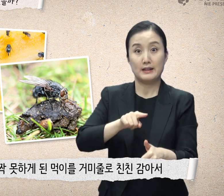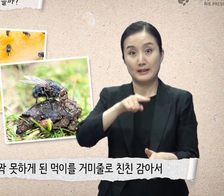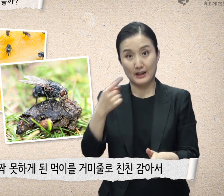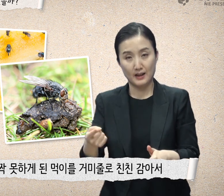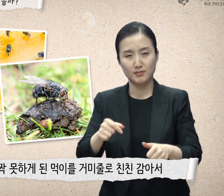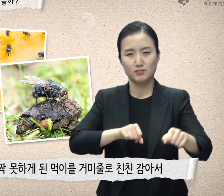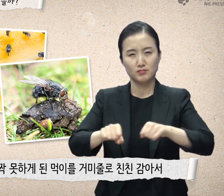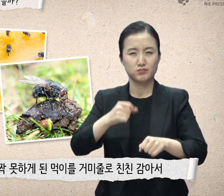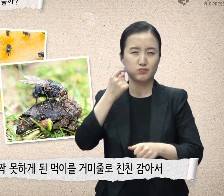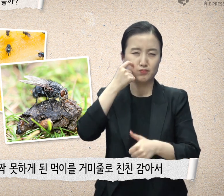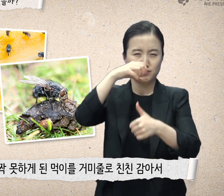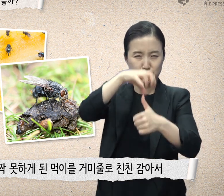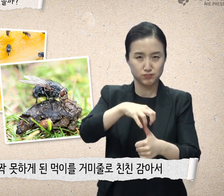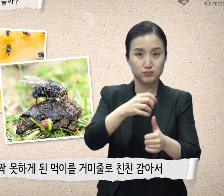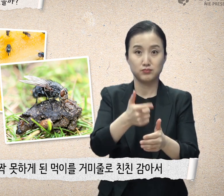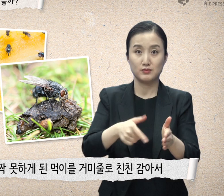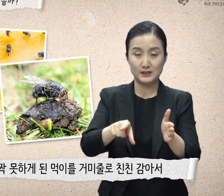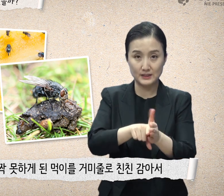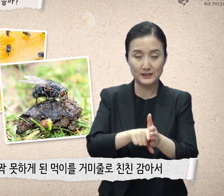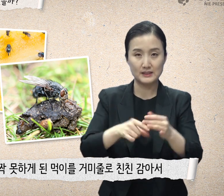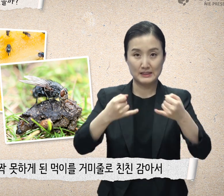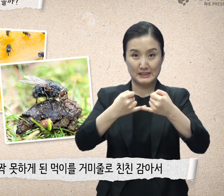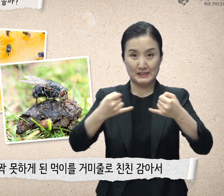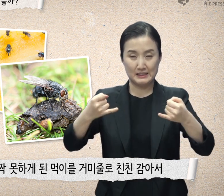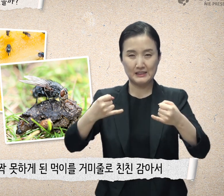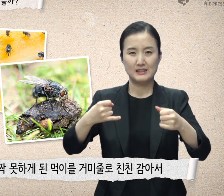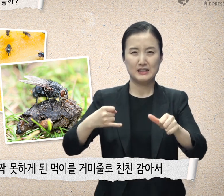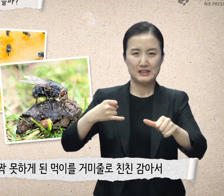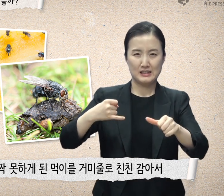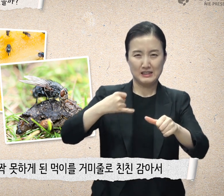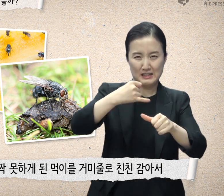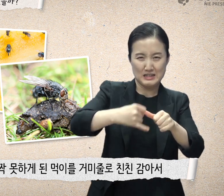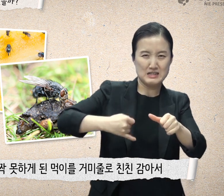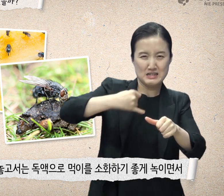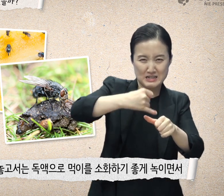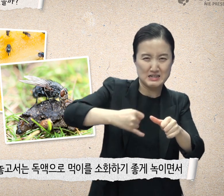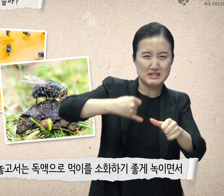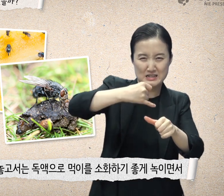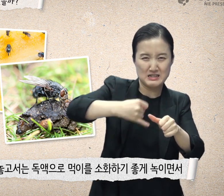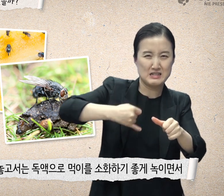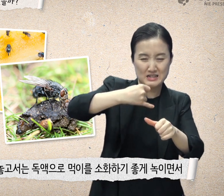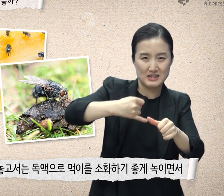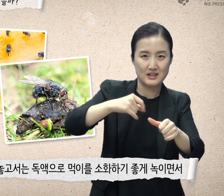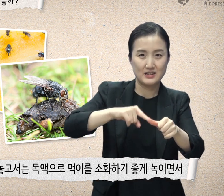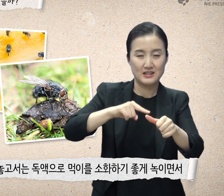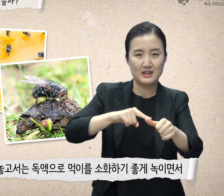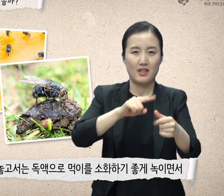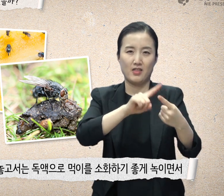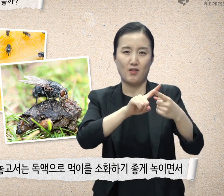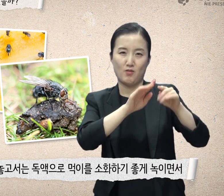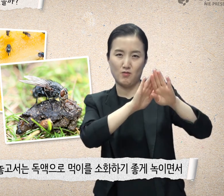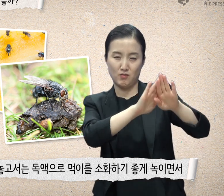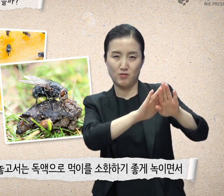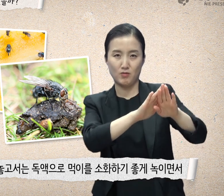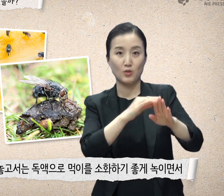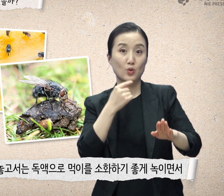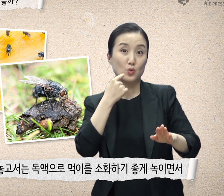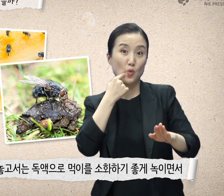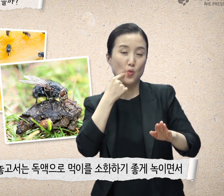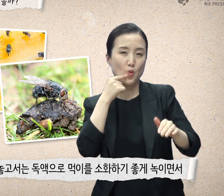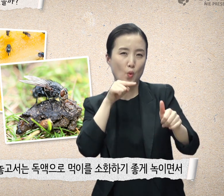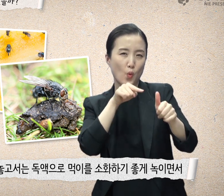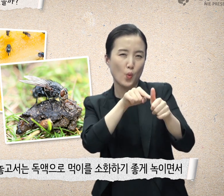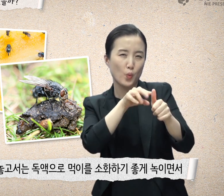꼼짝 못하게 된 먹이를 거미줄로 칭칭 감아서 한쪽에 매달아 놓고서는 독액으로